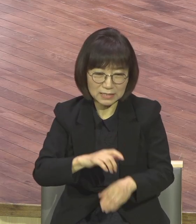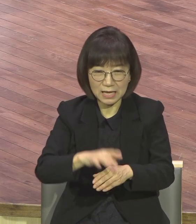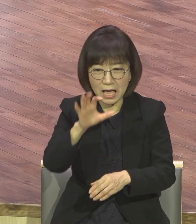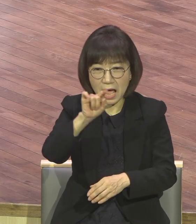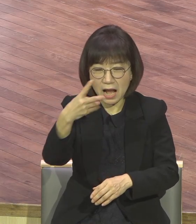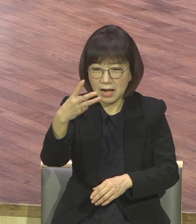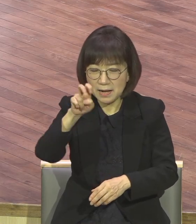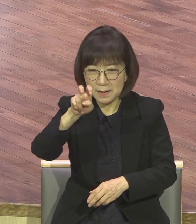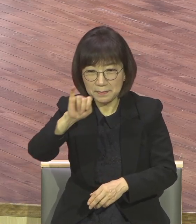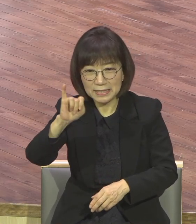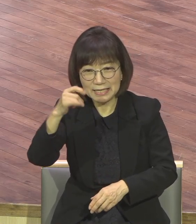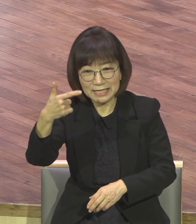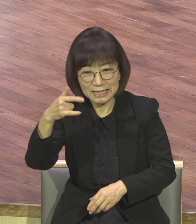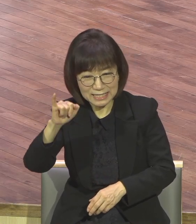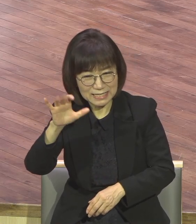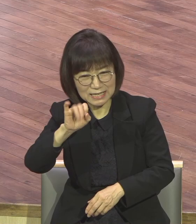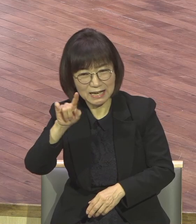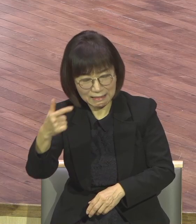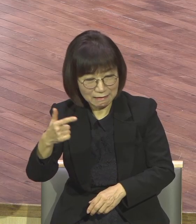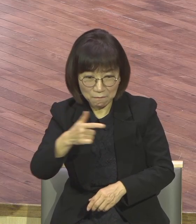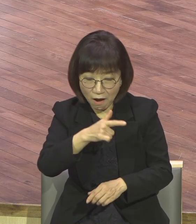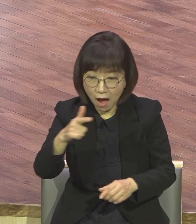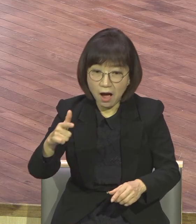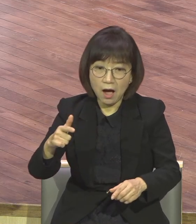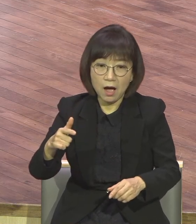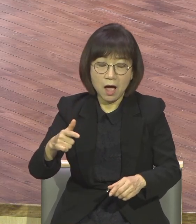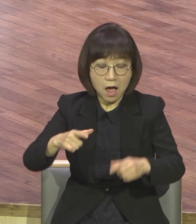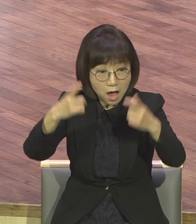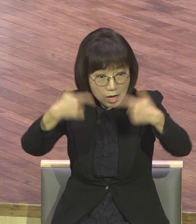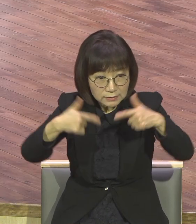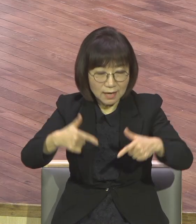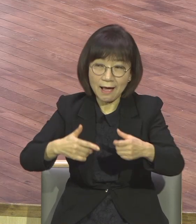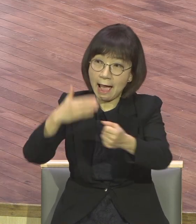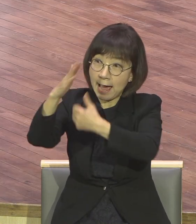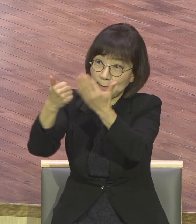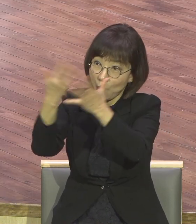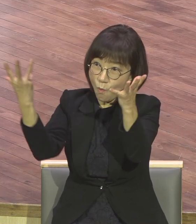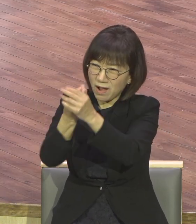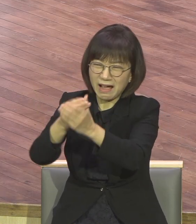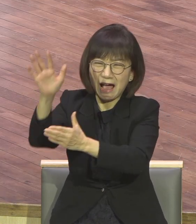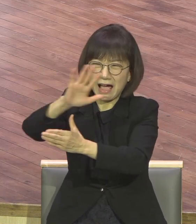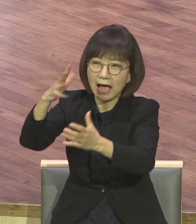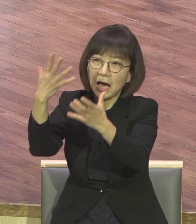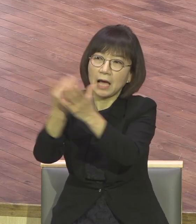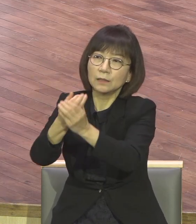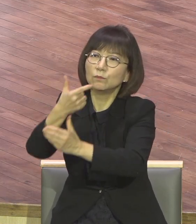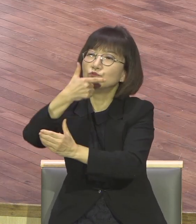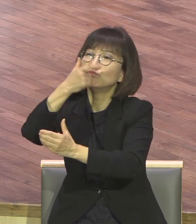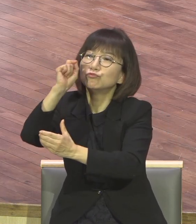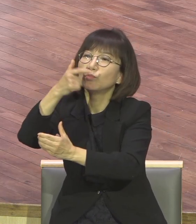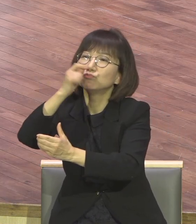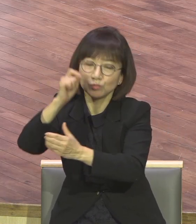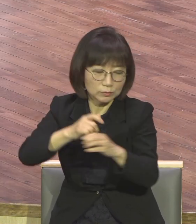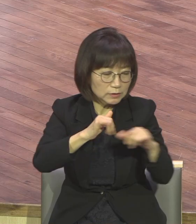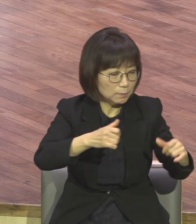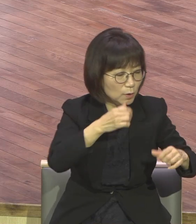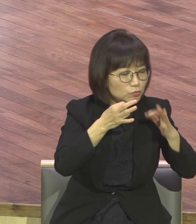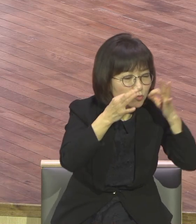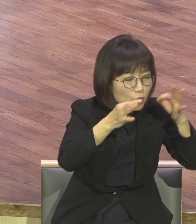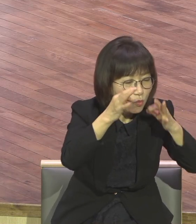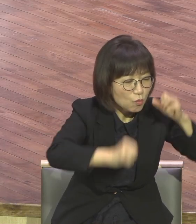알미니안주의들입니다. 장로교만 칼빈주의예요. 그렇게 주장하기 때문에 교회들은 많이 열심히 하고 막 그래